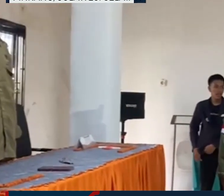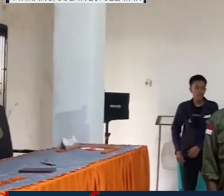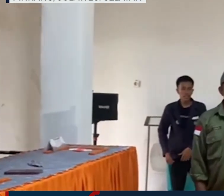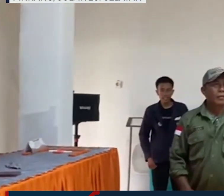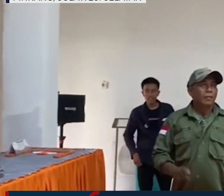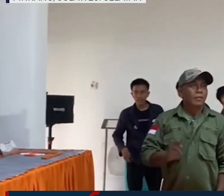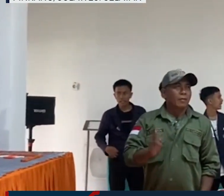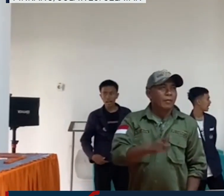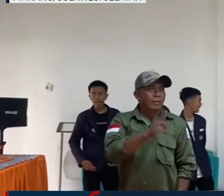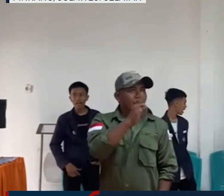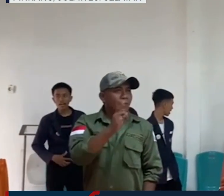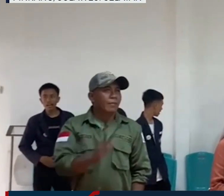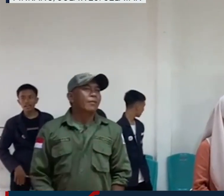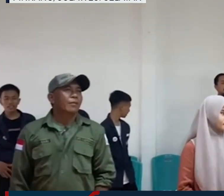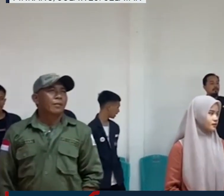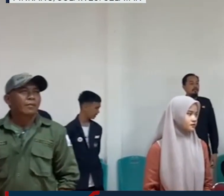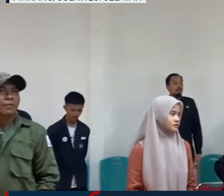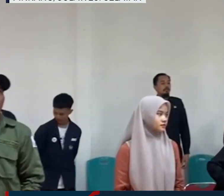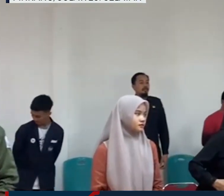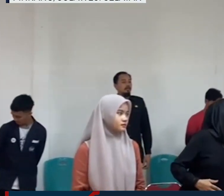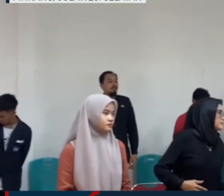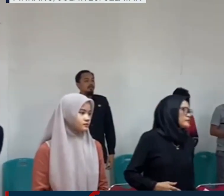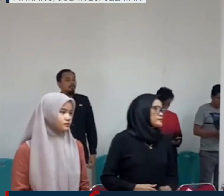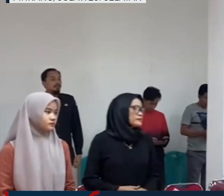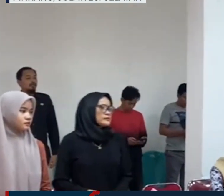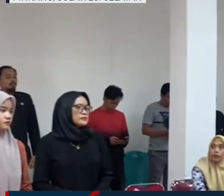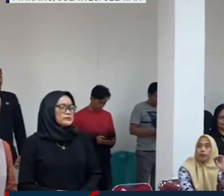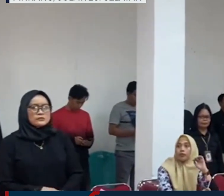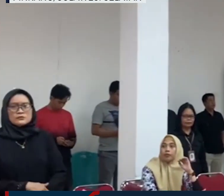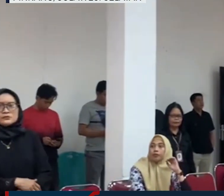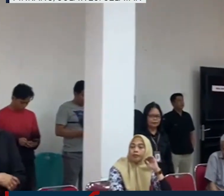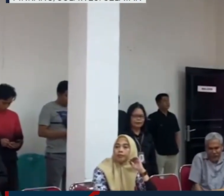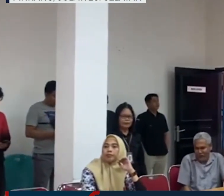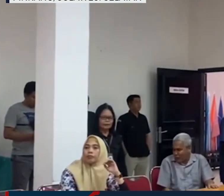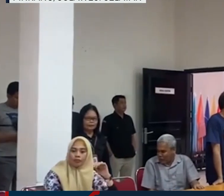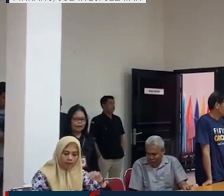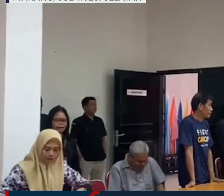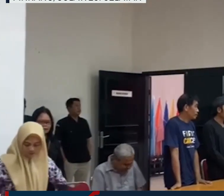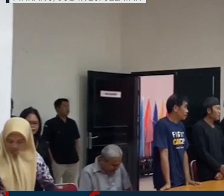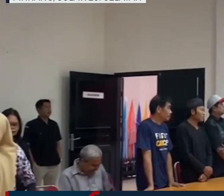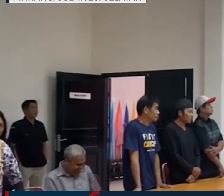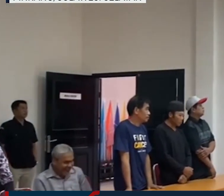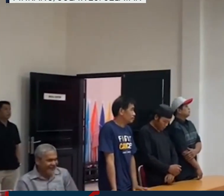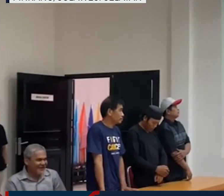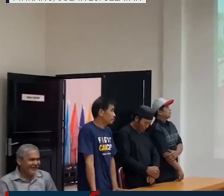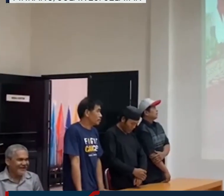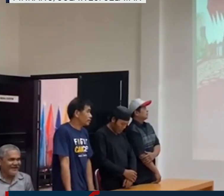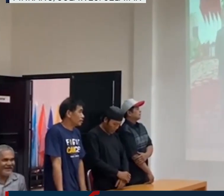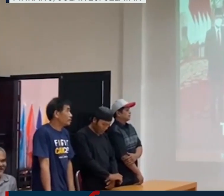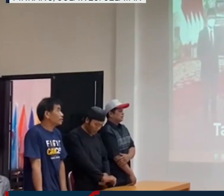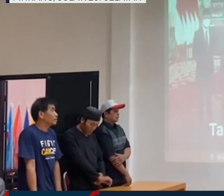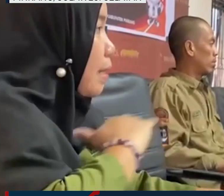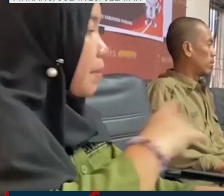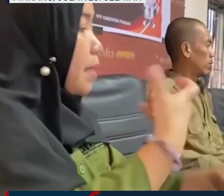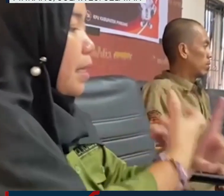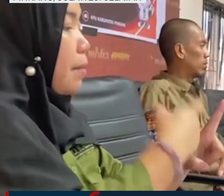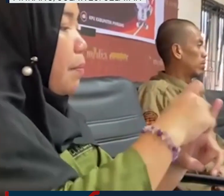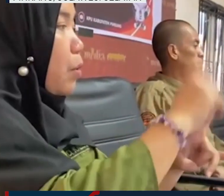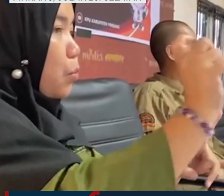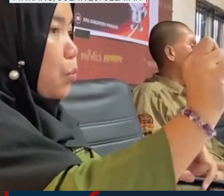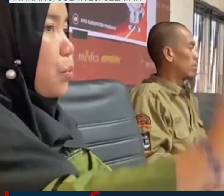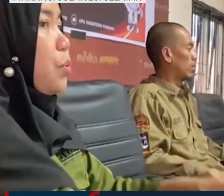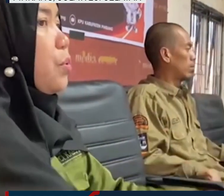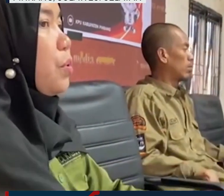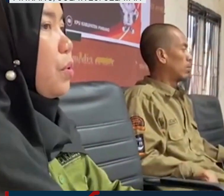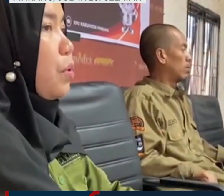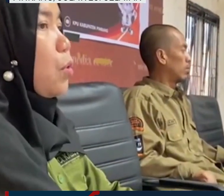Pendidikan pemilu bagi para penyandang disabilitas ini digelar KPU Pindrang di Aula KPU Pindrang, Sulawesi Selatan. Selain diberikan pendidikan soal